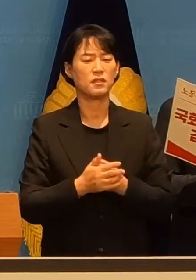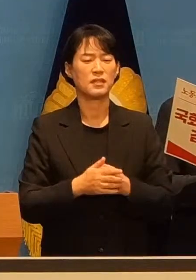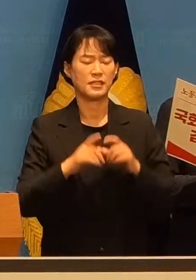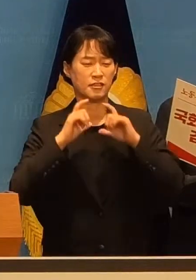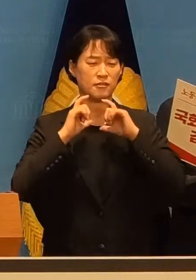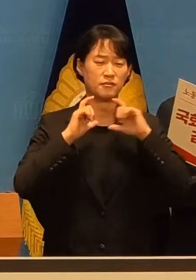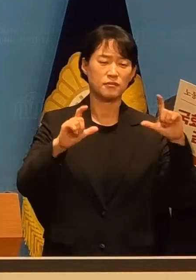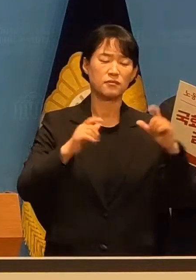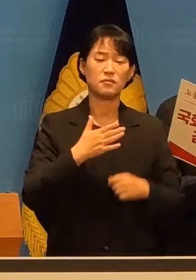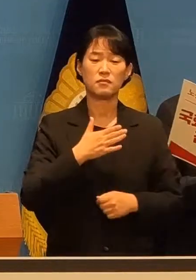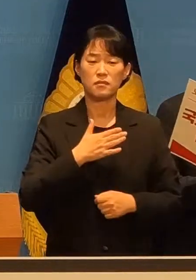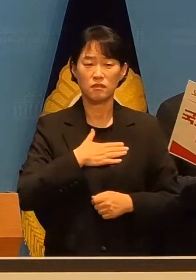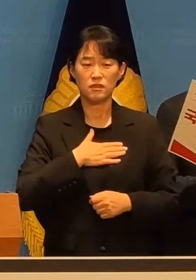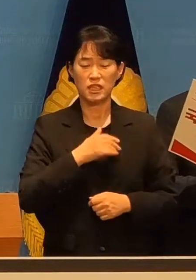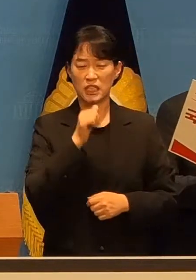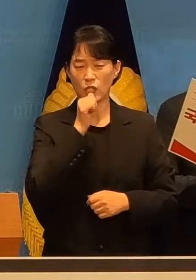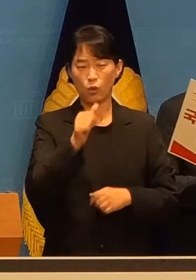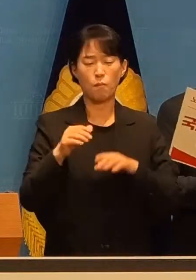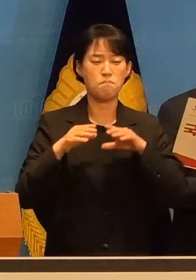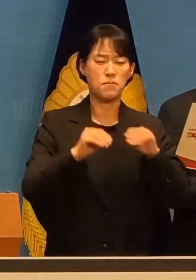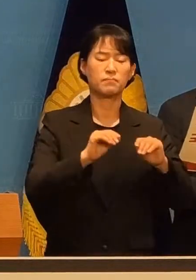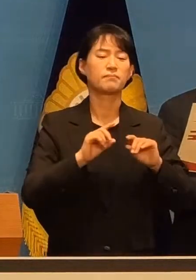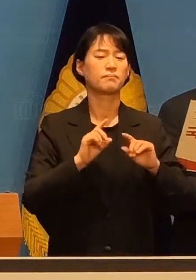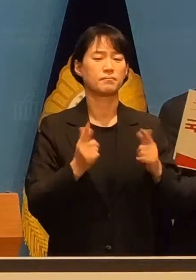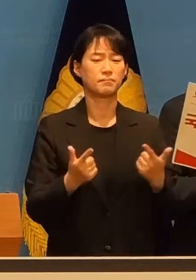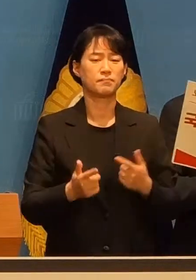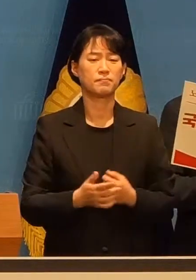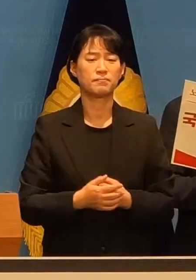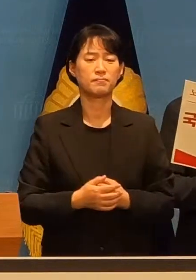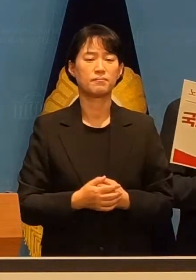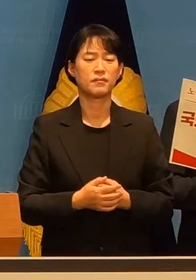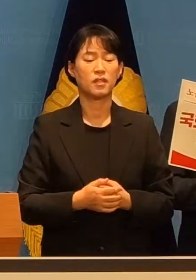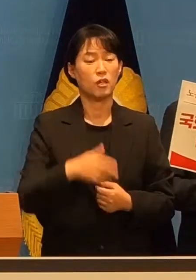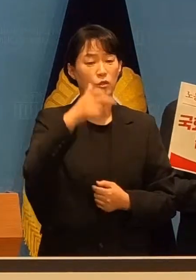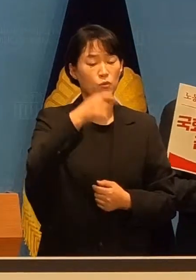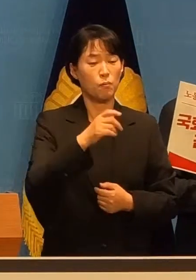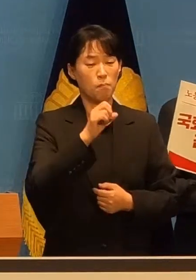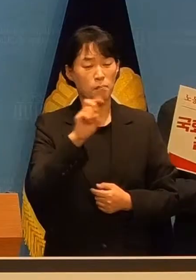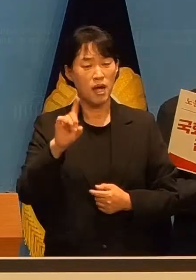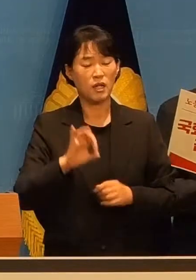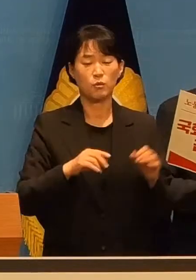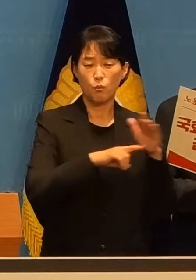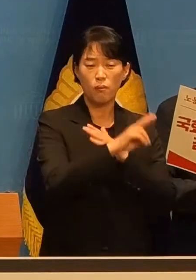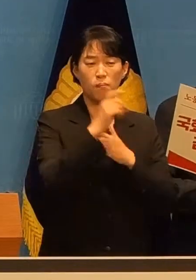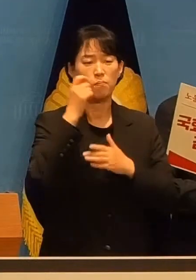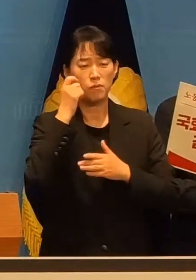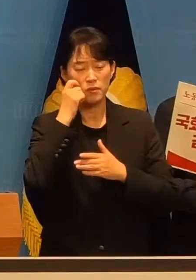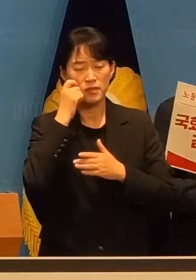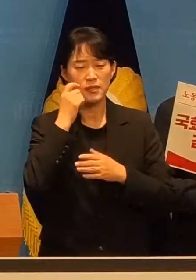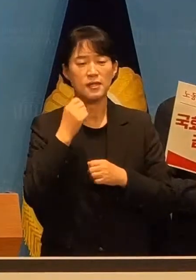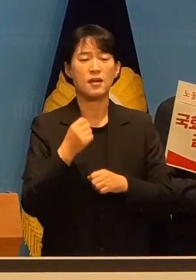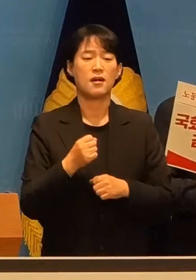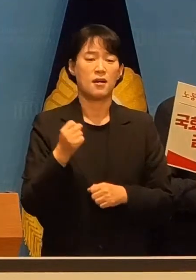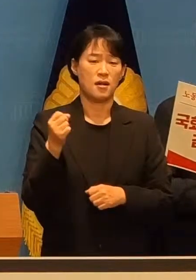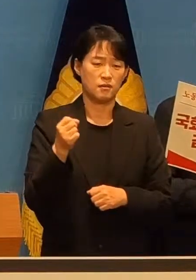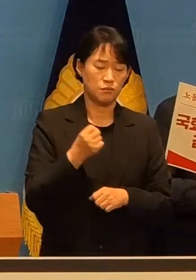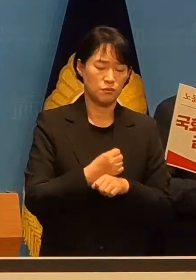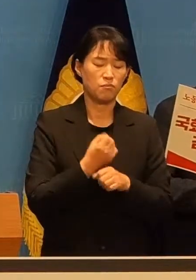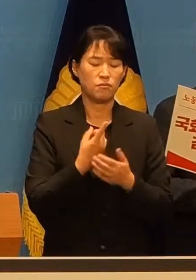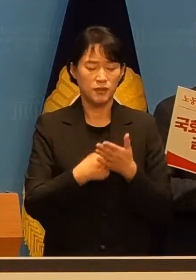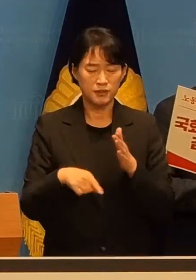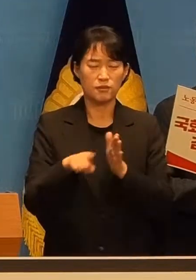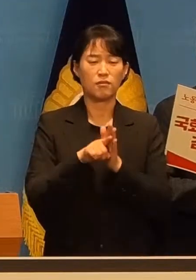선언합니다. 저는 절대 멈추지 않습니다. 쿠팡이 도망치지 못하도록, 대리점이 숨지